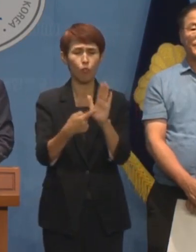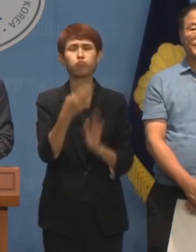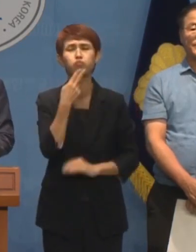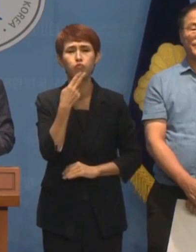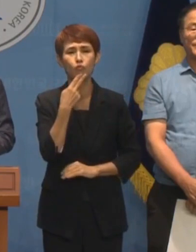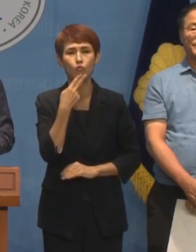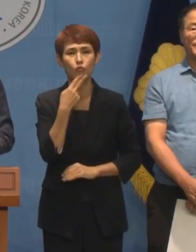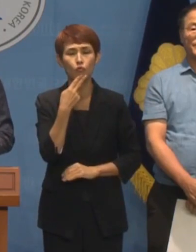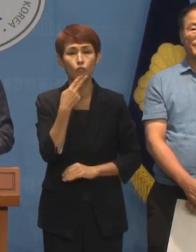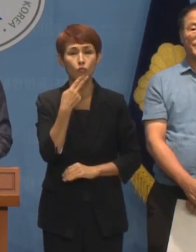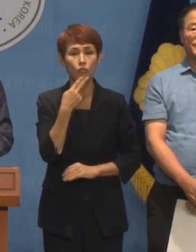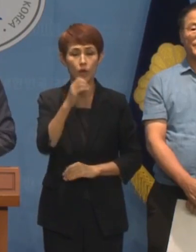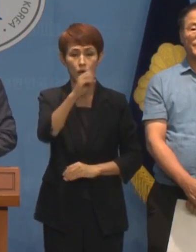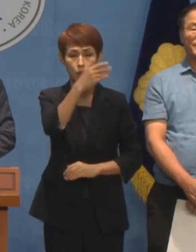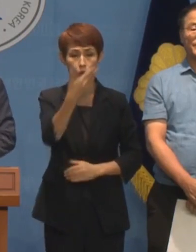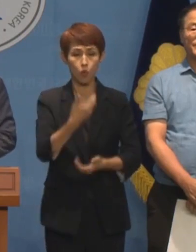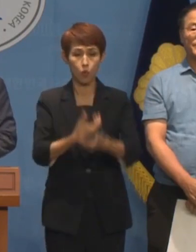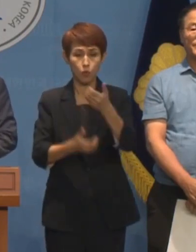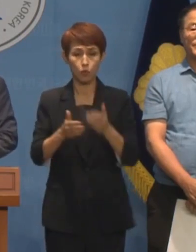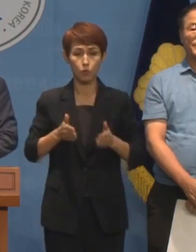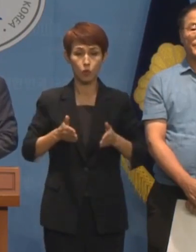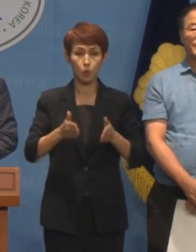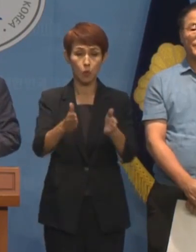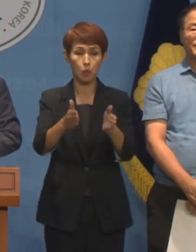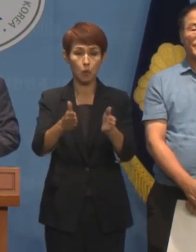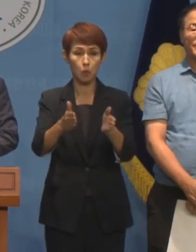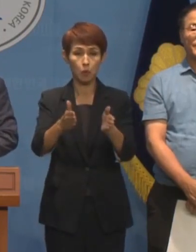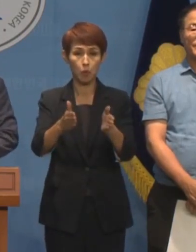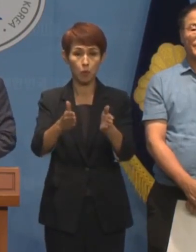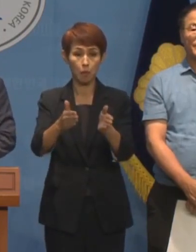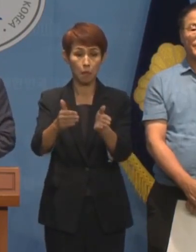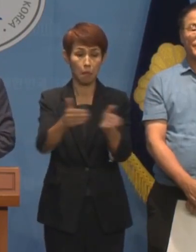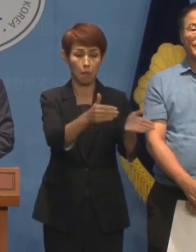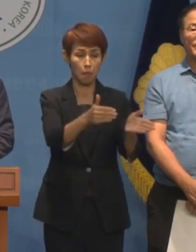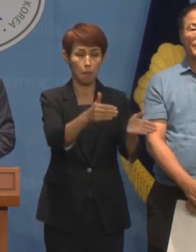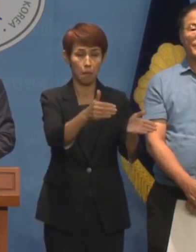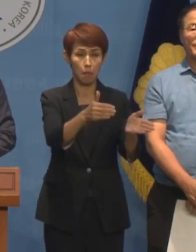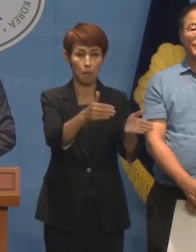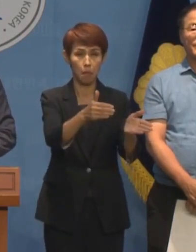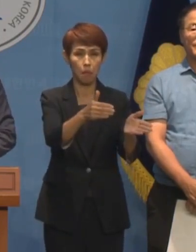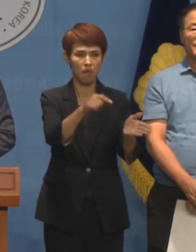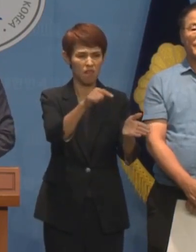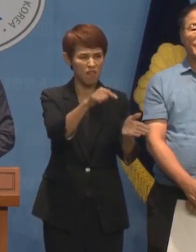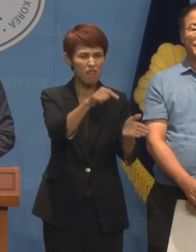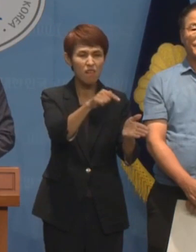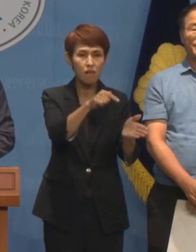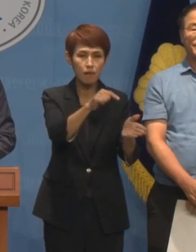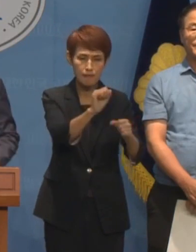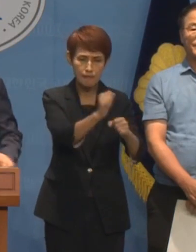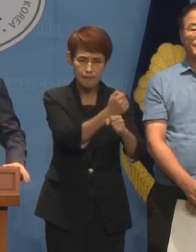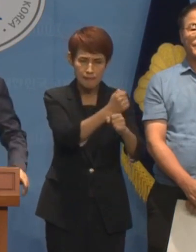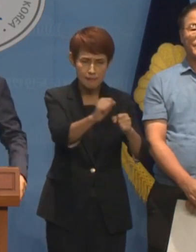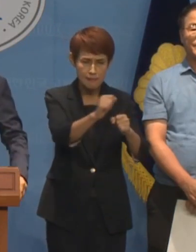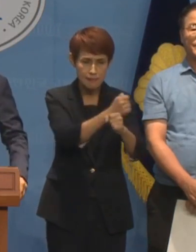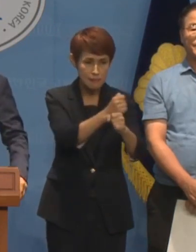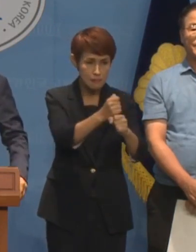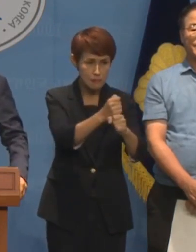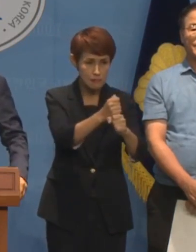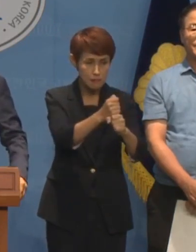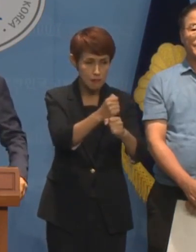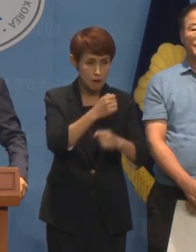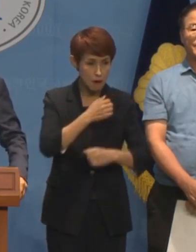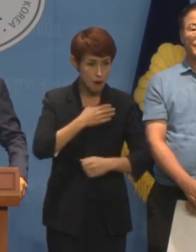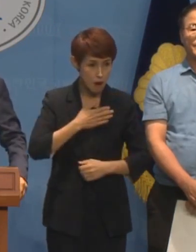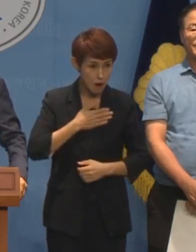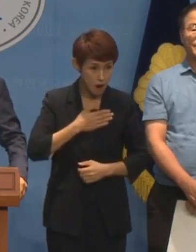고속도로를 이 당선자 신분 시절에 꺾어버리고 모의를 하는 것에